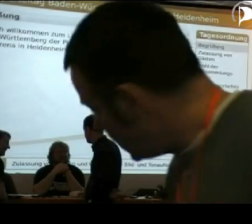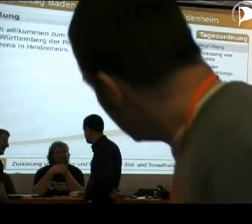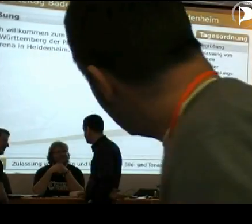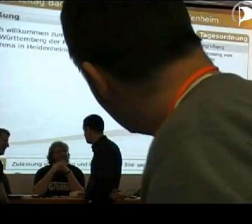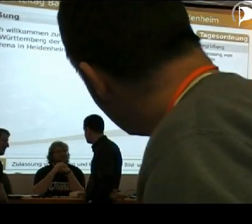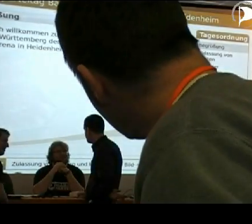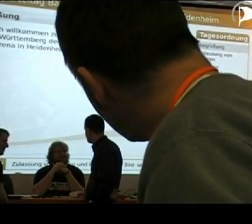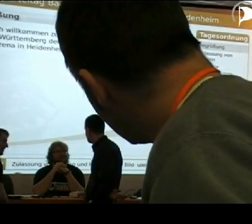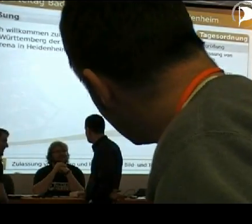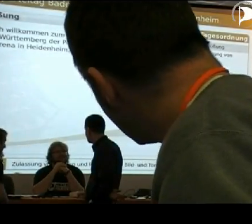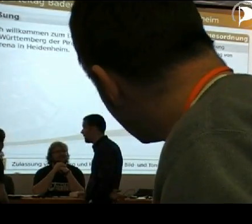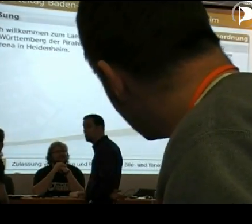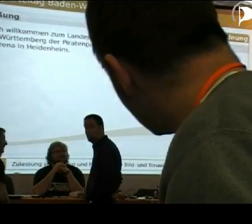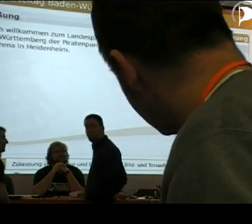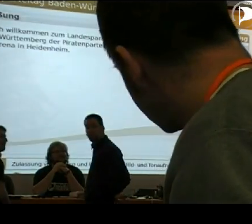denn vertrauen